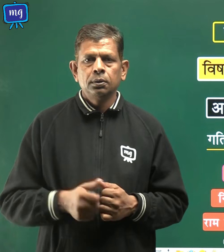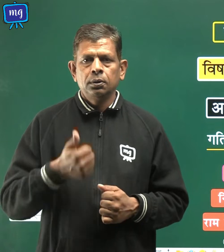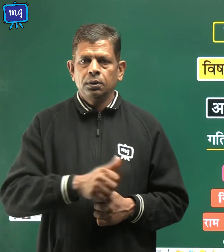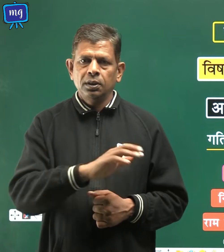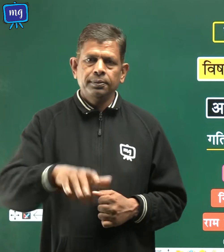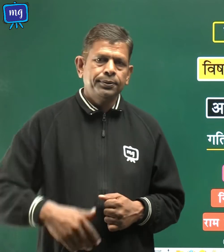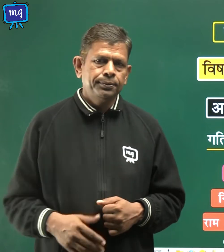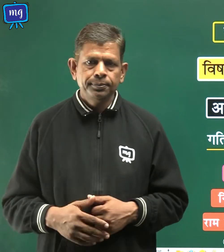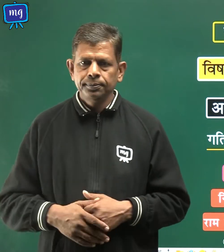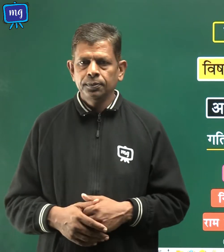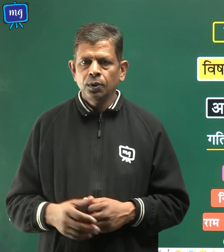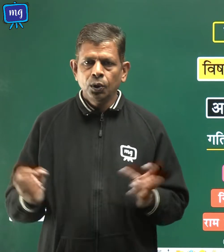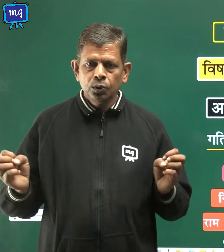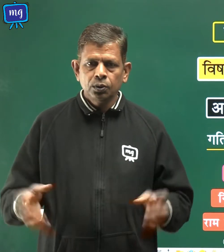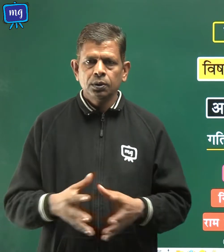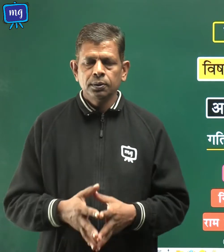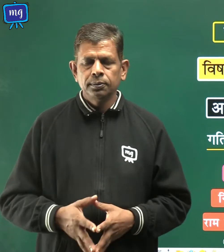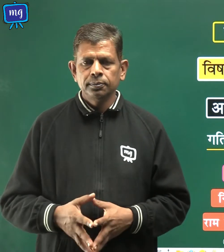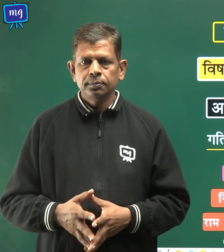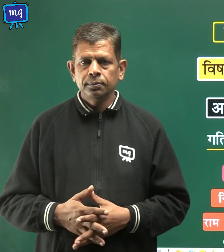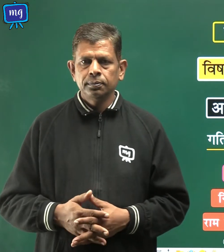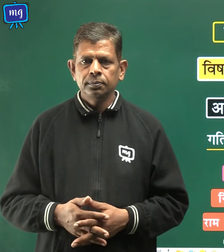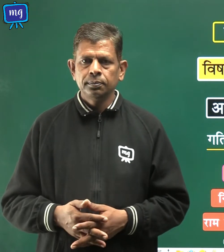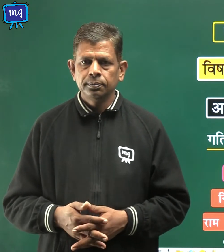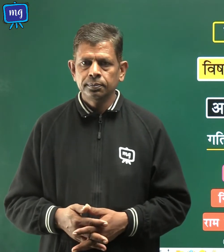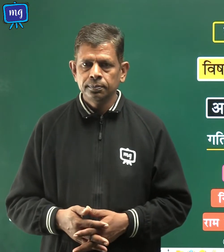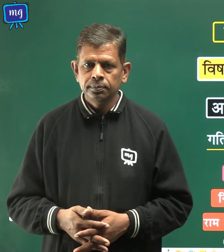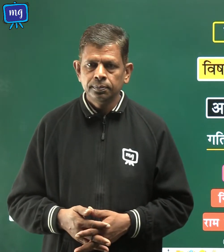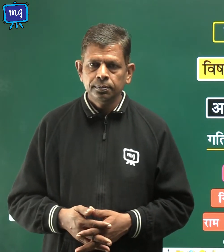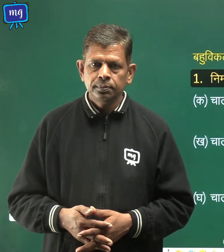ठीक है बच्चों, शुरू करते हैं।